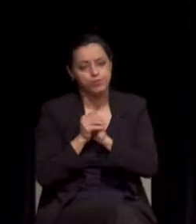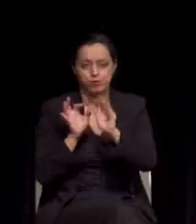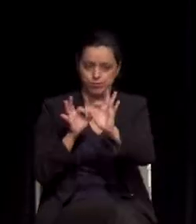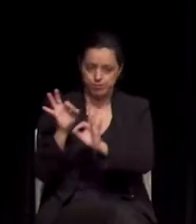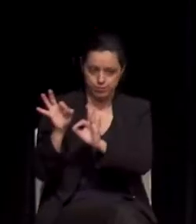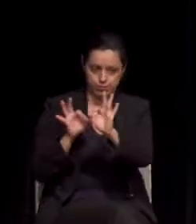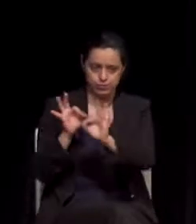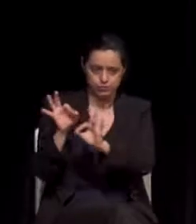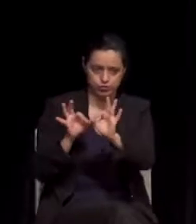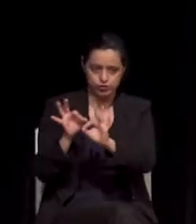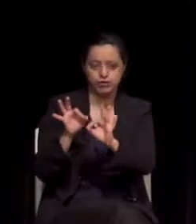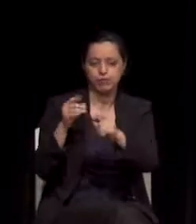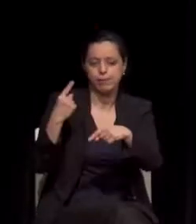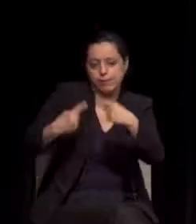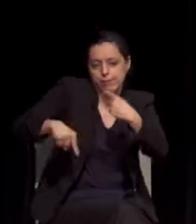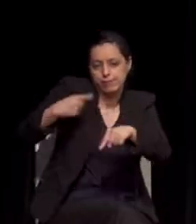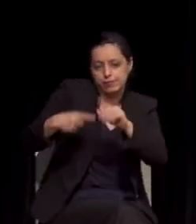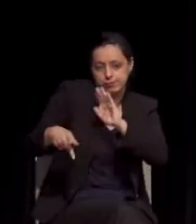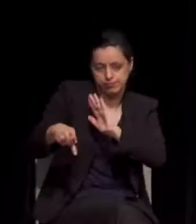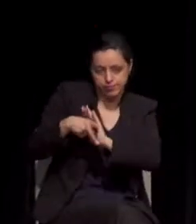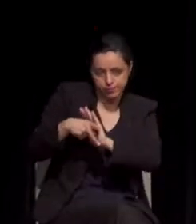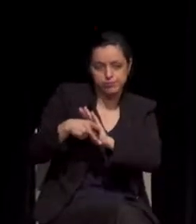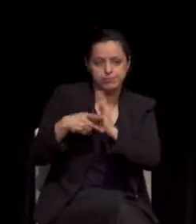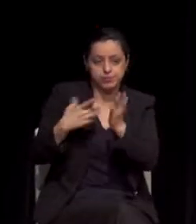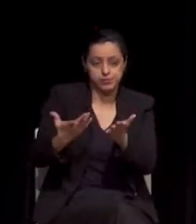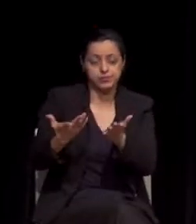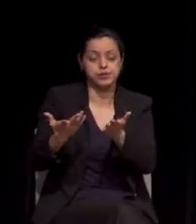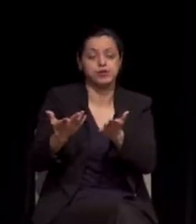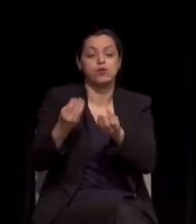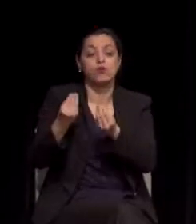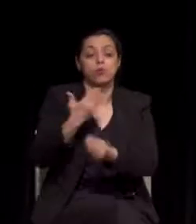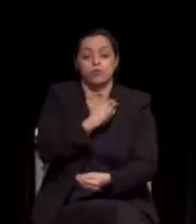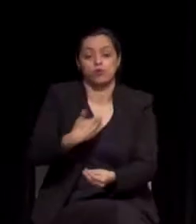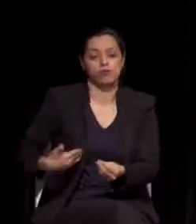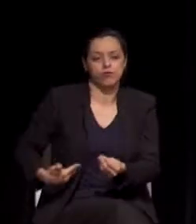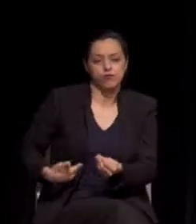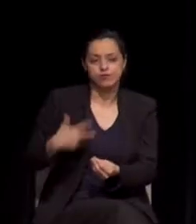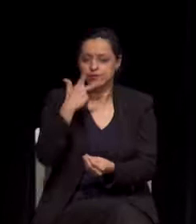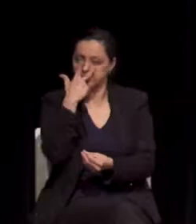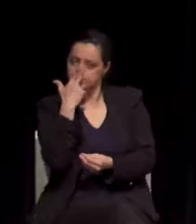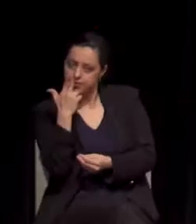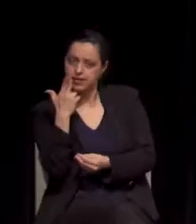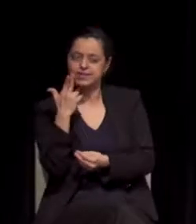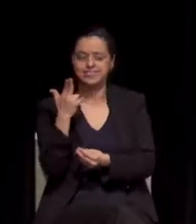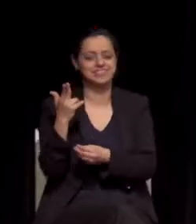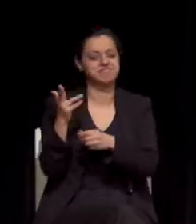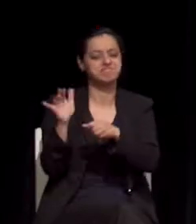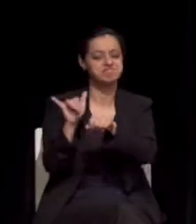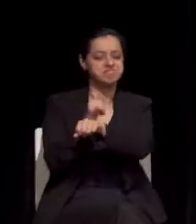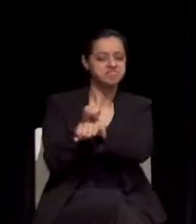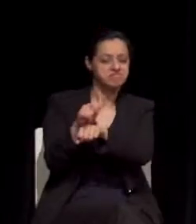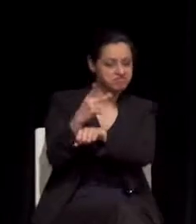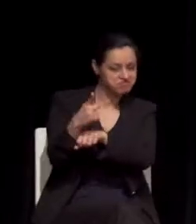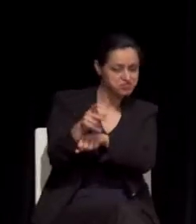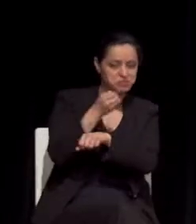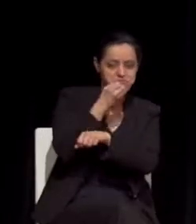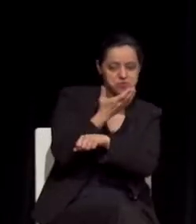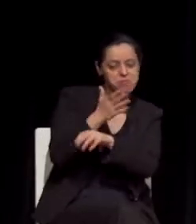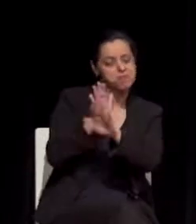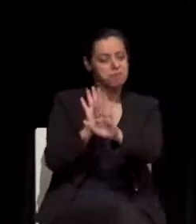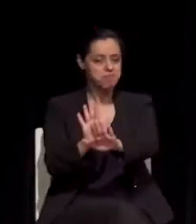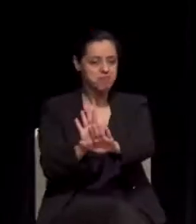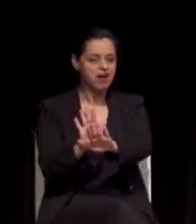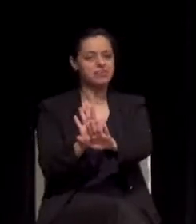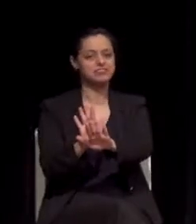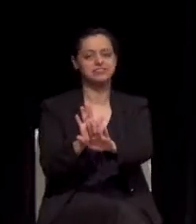projeto político, o Estado, de alguma maneira, vai dizer: olha, esse projeto é muito bom, é muito importante, mas